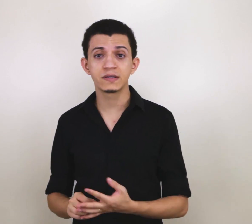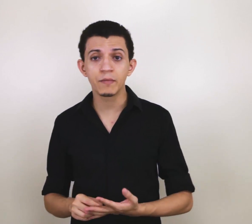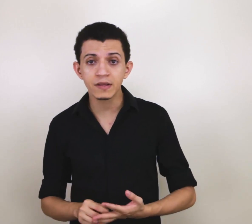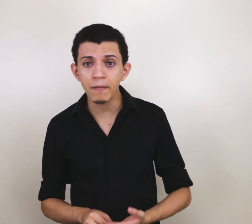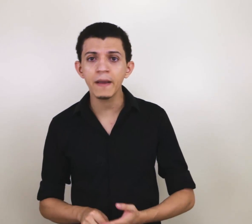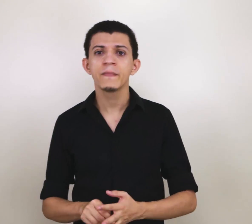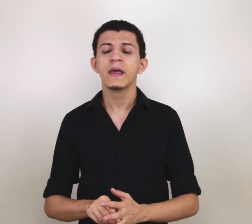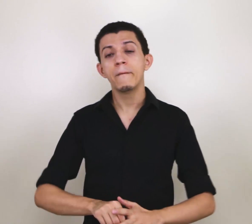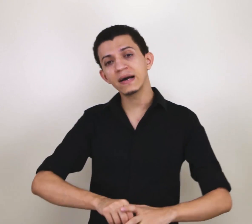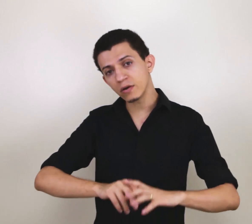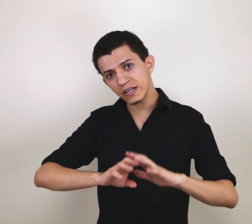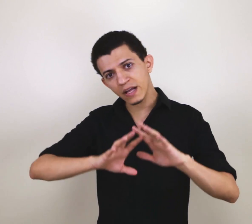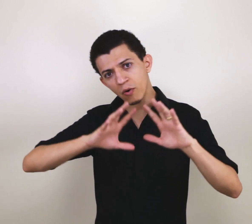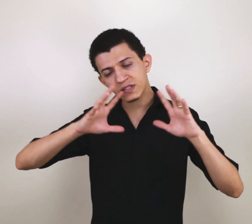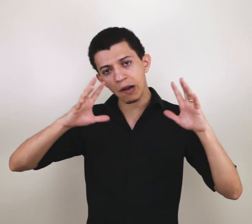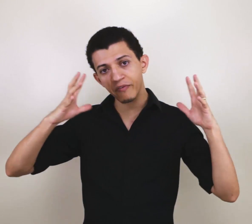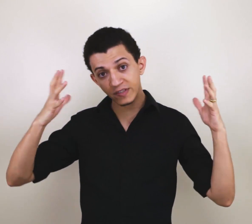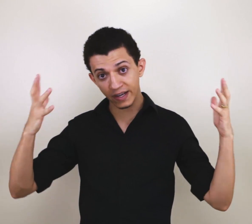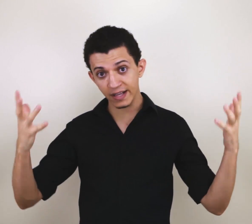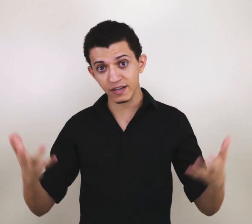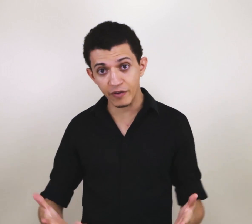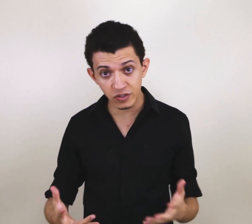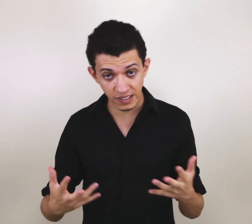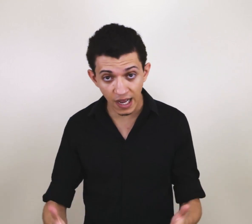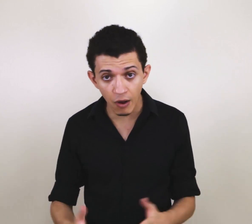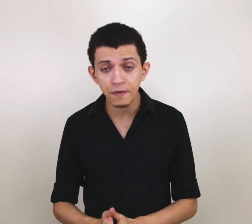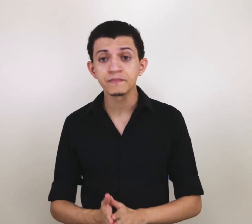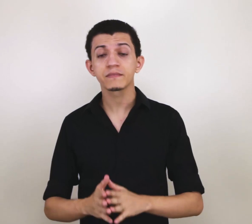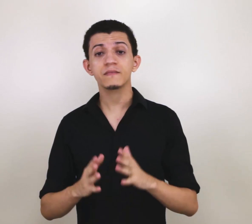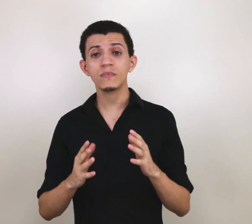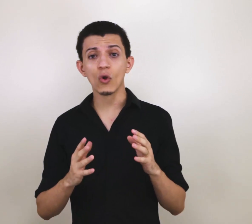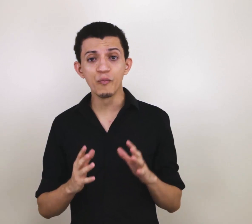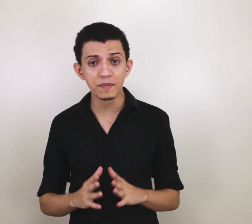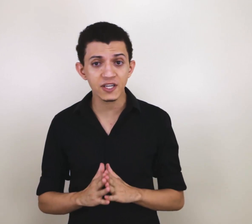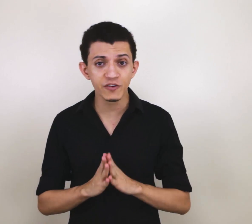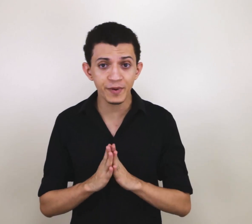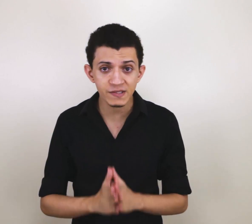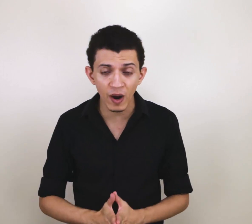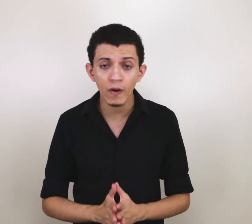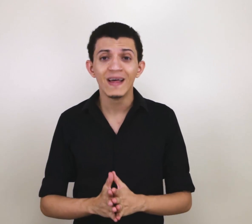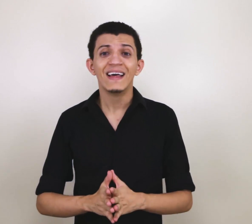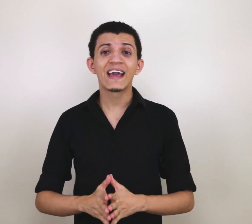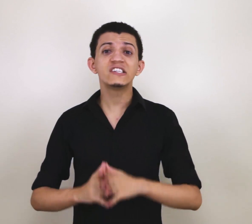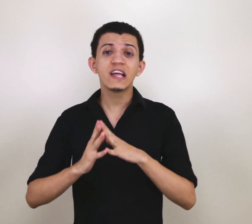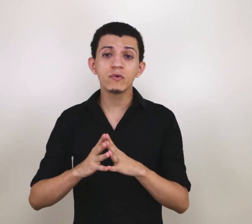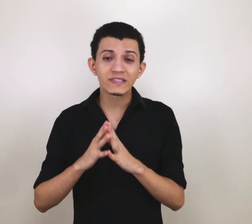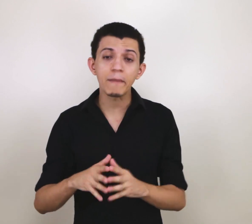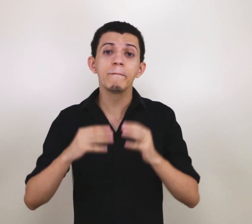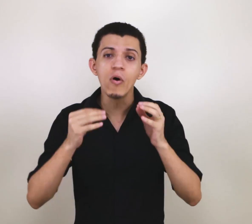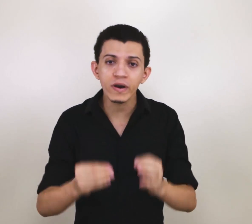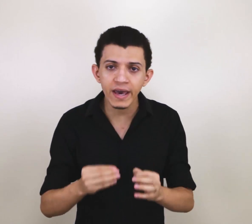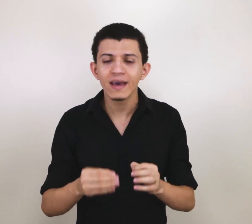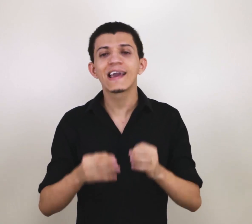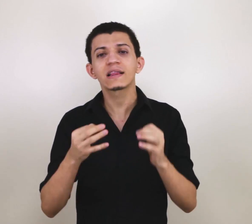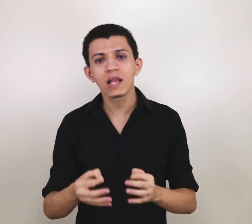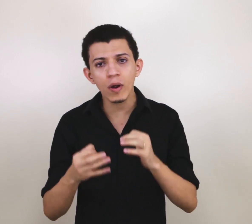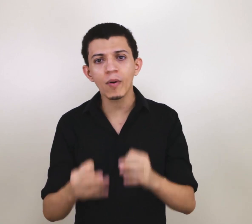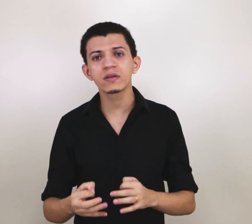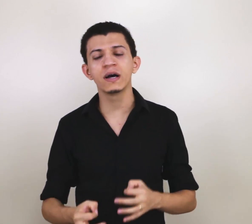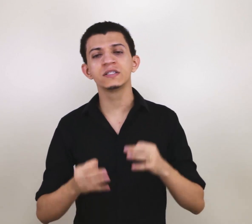tema também. Mas eu quis demonstrar para você aqui nesse vídeo, nessa aula, o meu objetivo principal, que é de demonstrar por que é tão importante